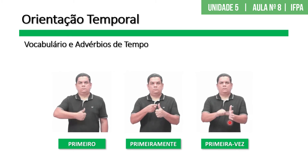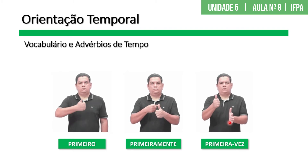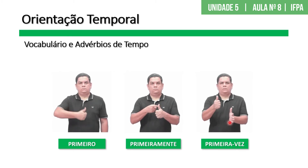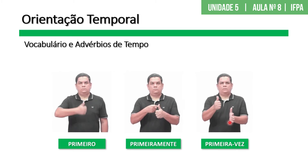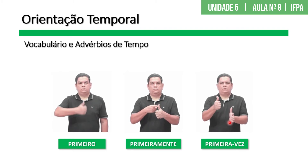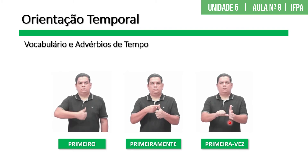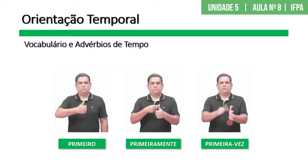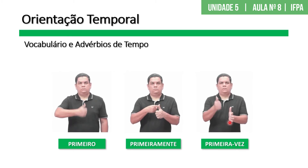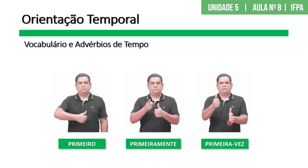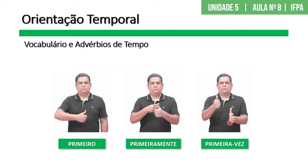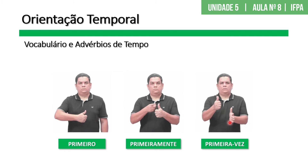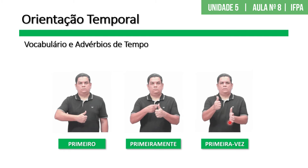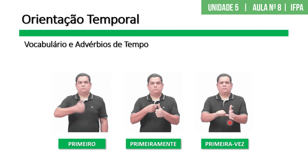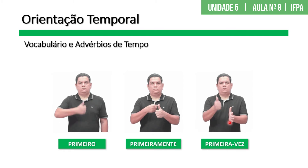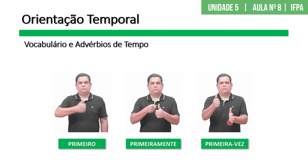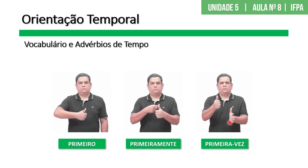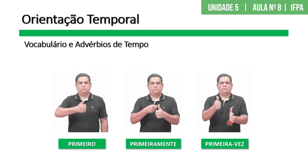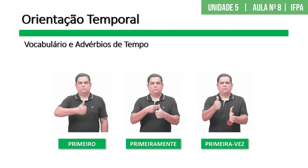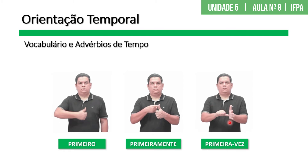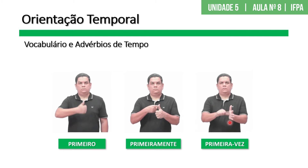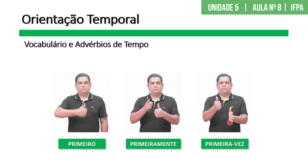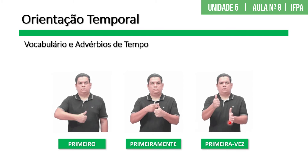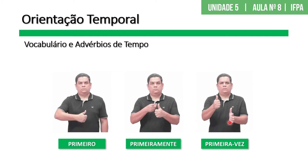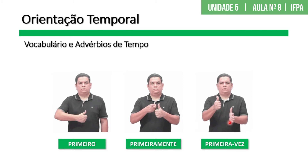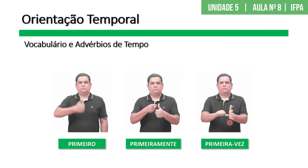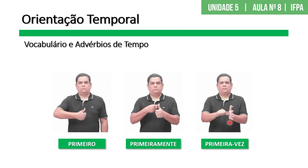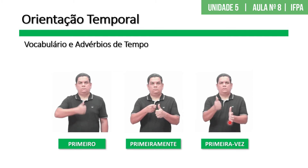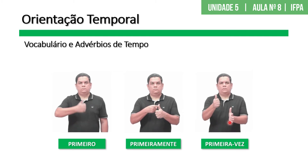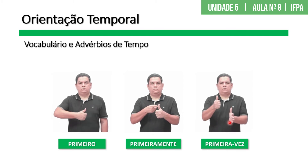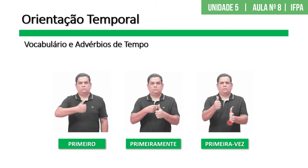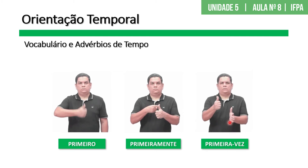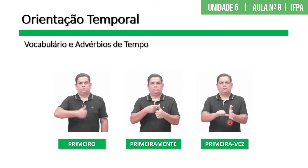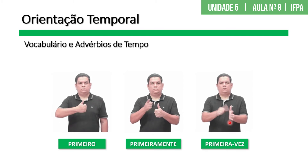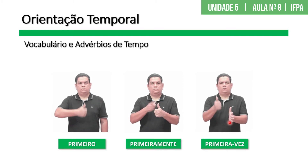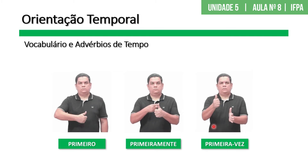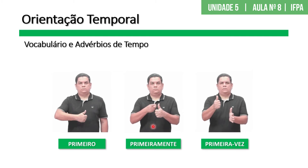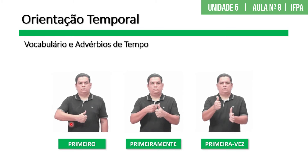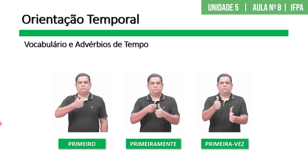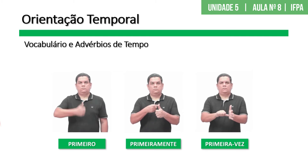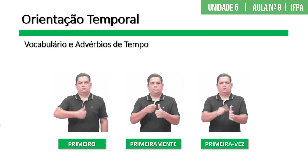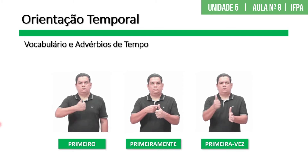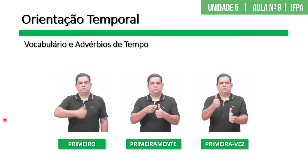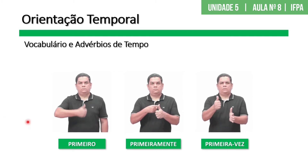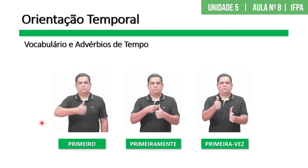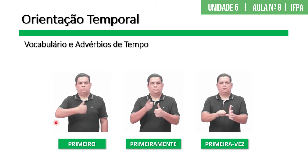a ideia do ordinal, tá? Começando aqui pelo ordinal, tá? Que a gente viu na outra aula,